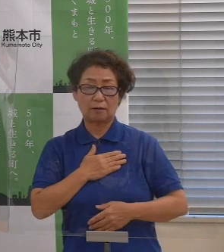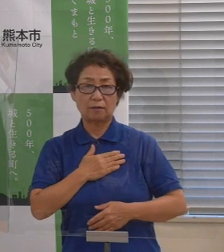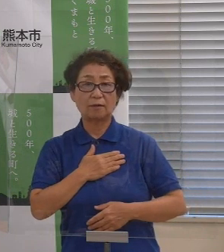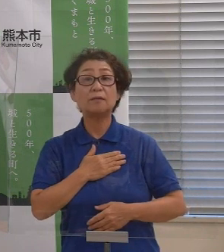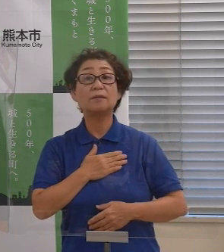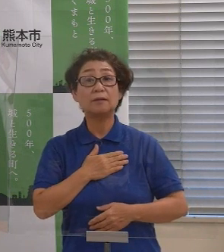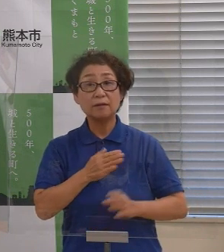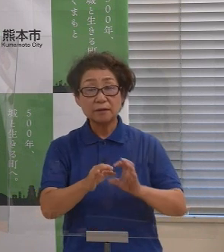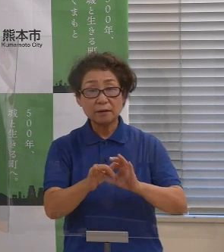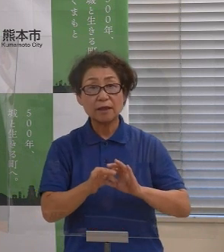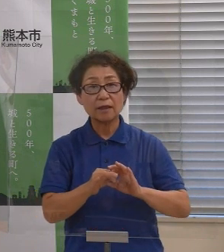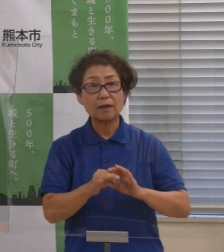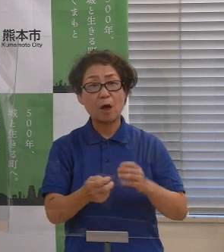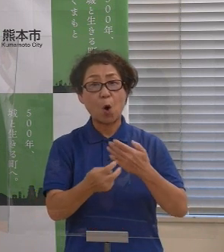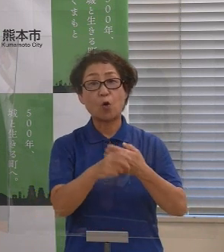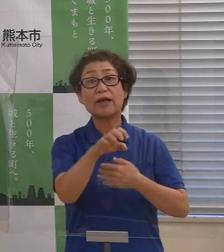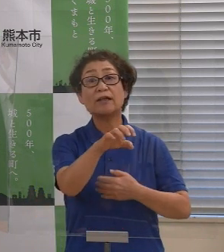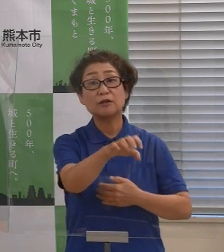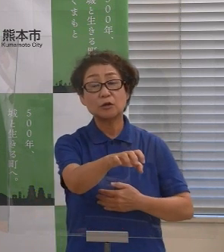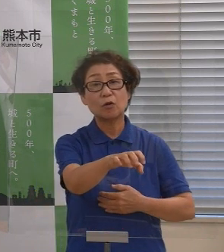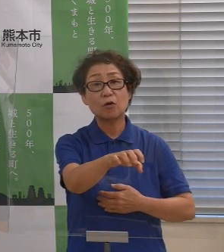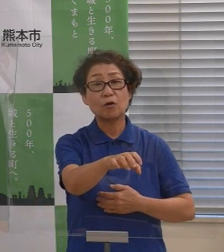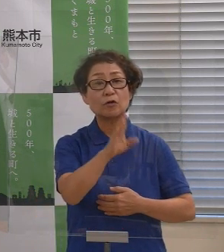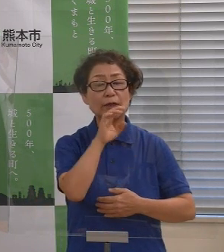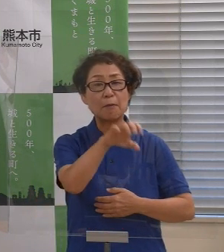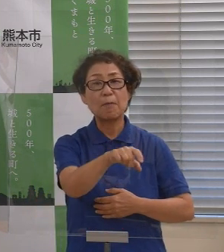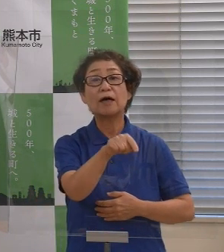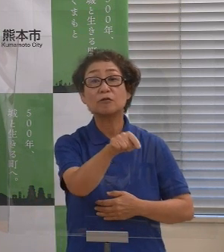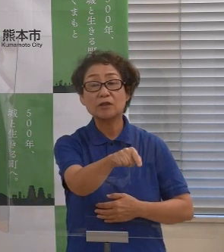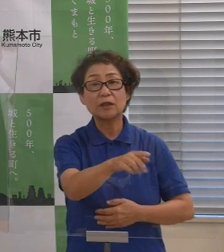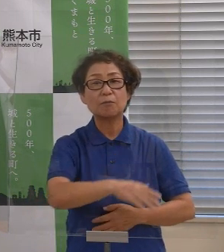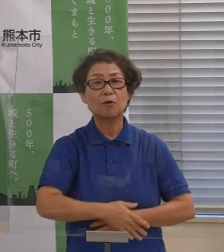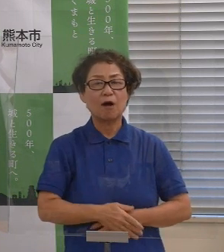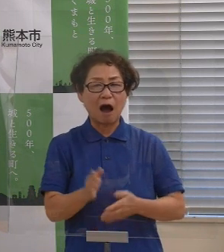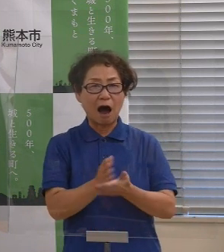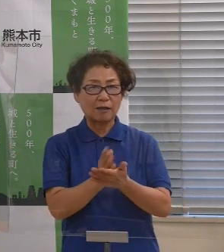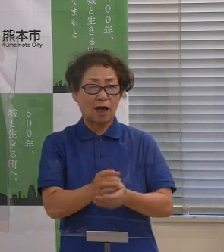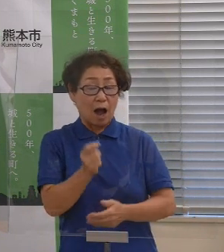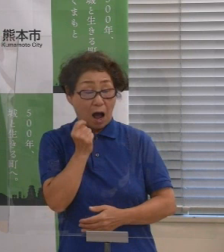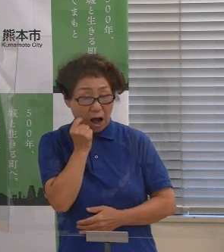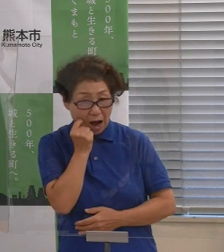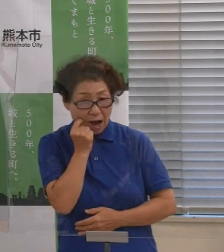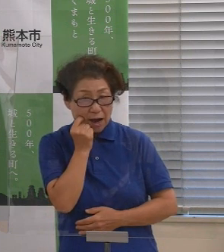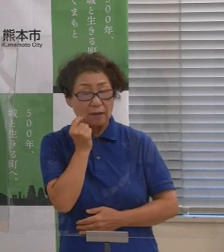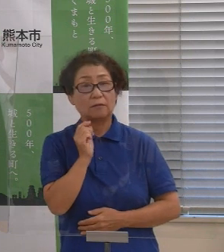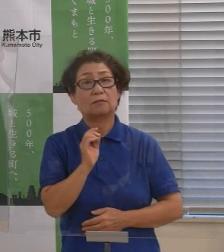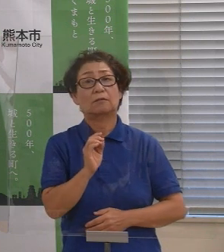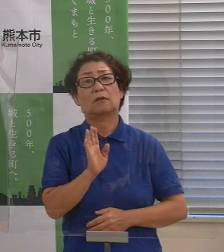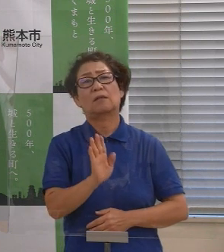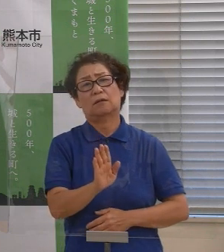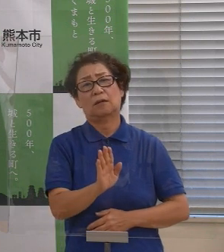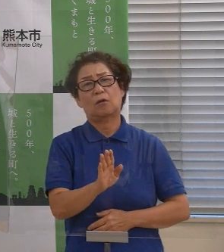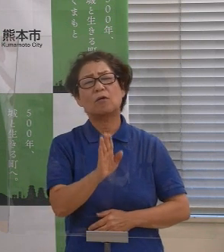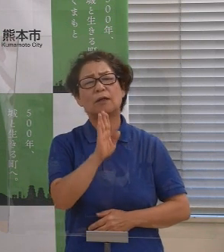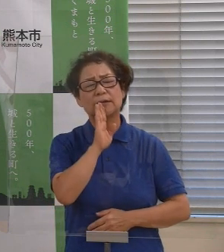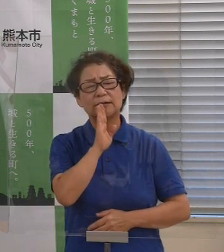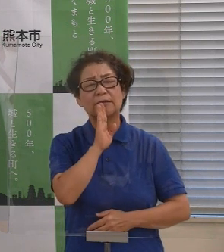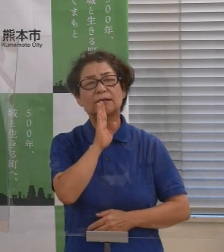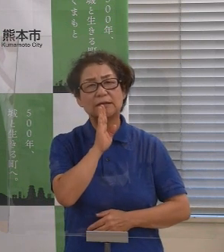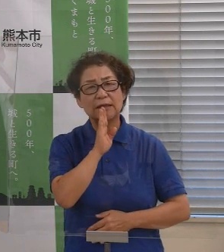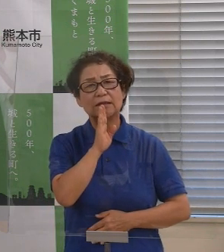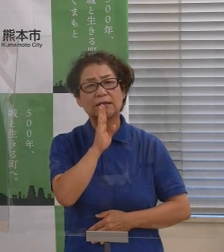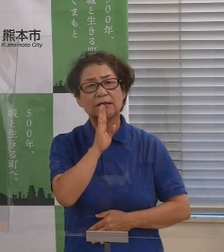かなかこの保健所の現場としてもですね、判断が難しいということがあるというのは、これは実態